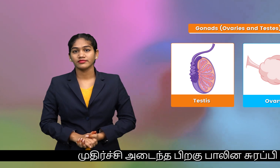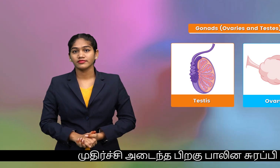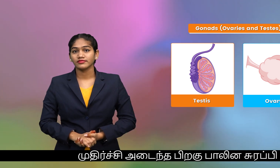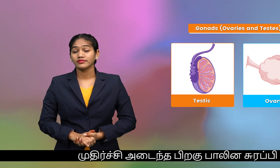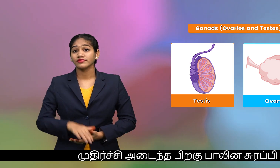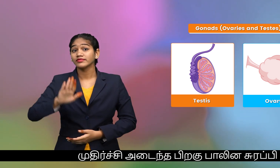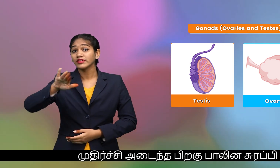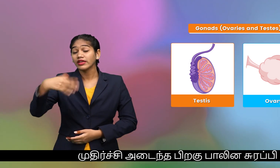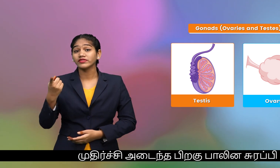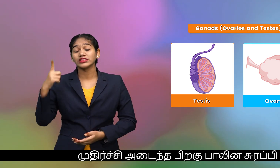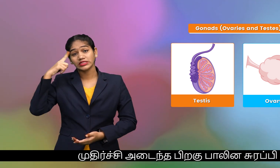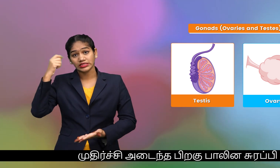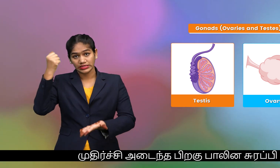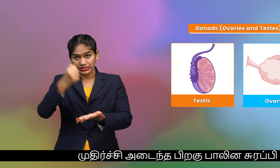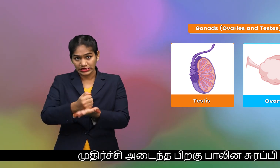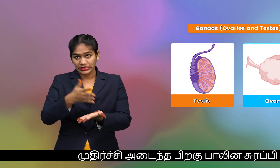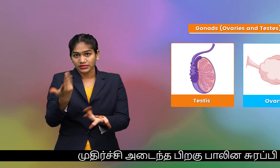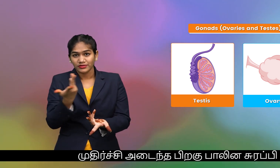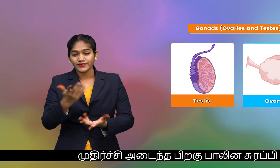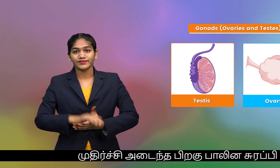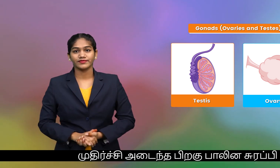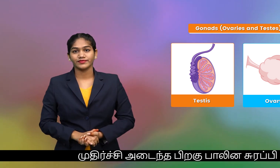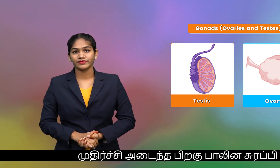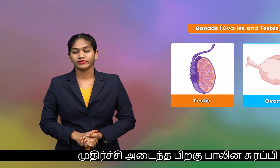முதிர்ச்சி அடைந்த பிறகு பாலின சுரப்பி